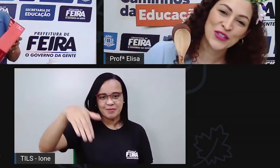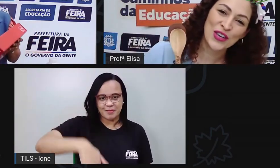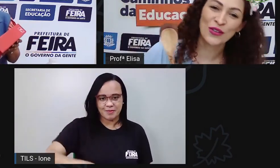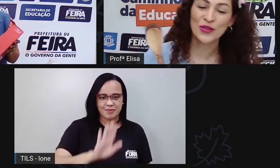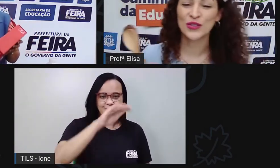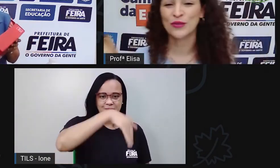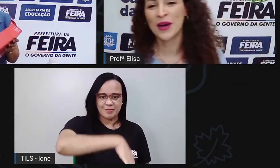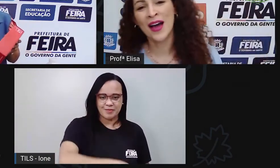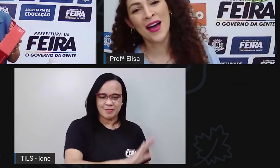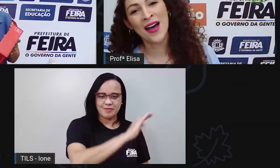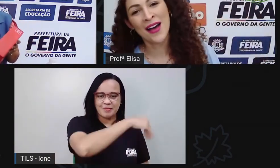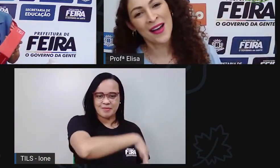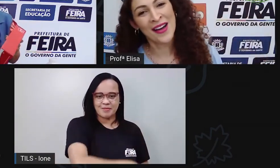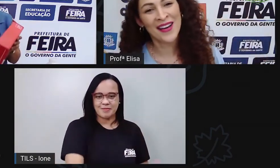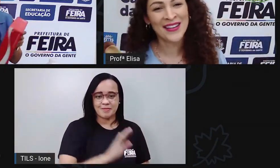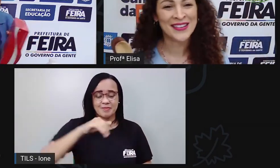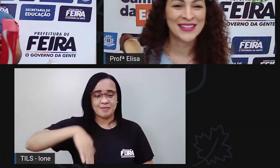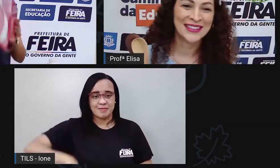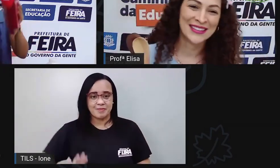os peixinhos do mar.